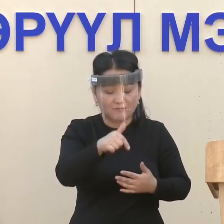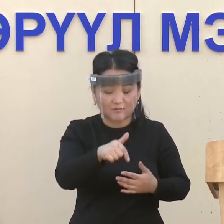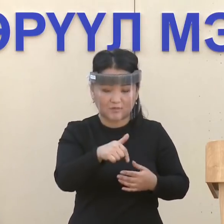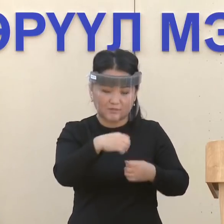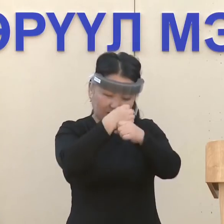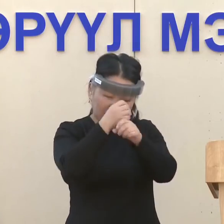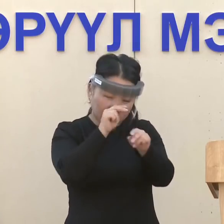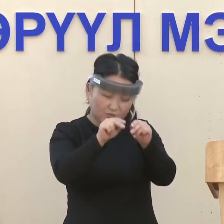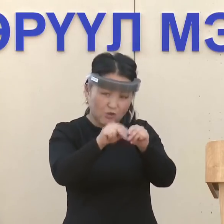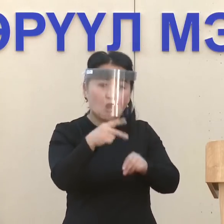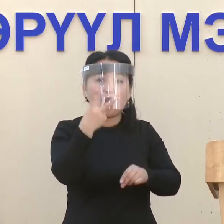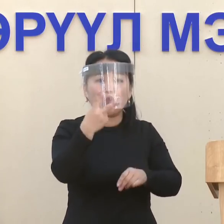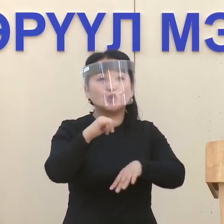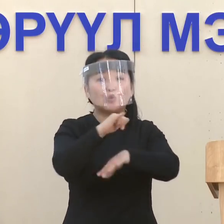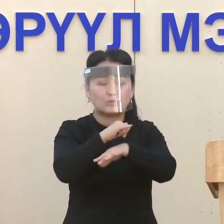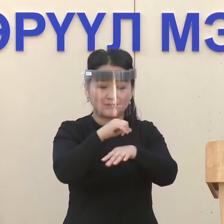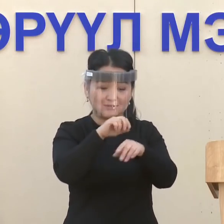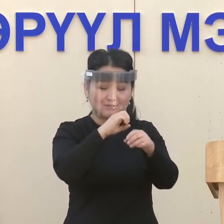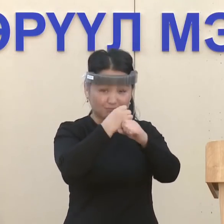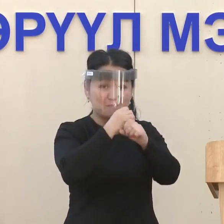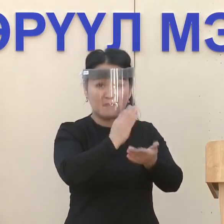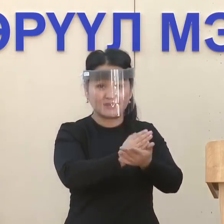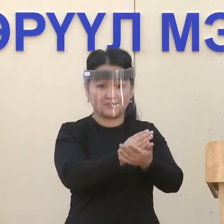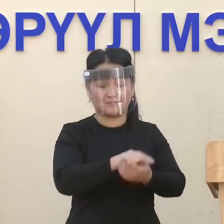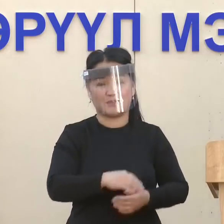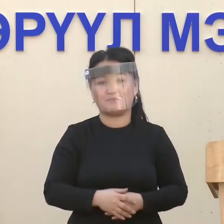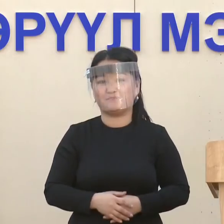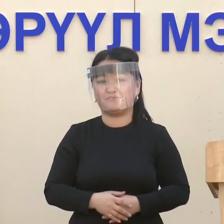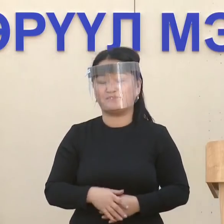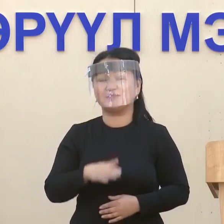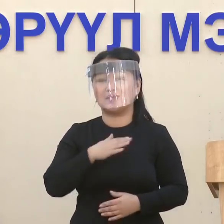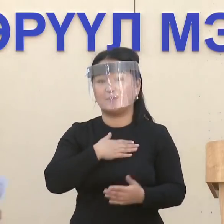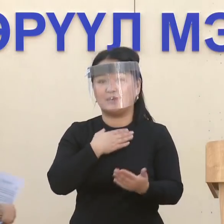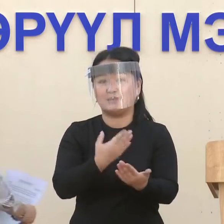одоо лабораторитой байсан байна. За баярлалаа.